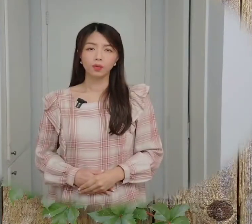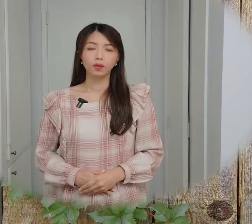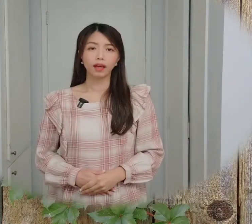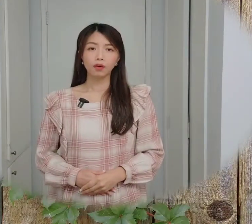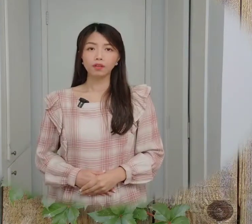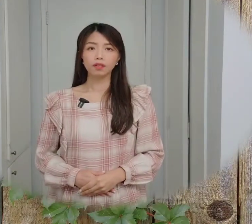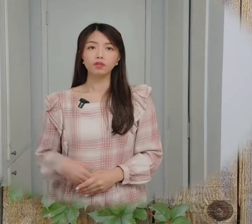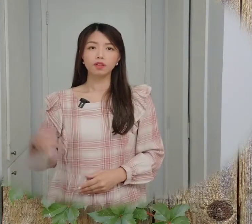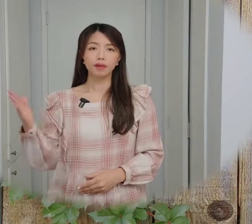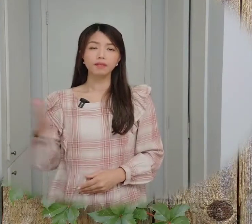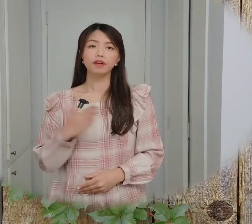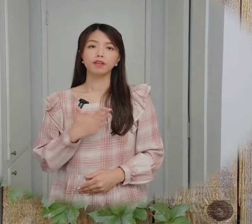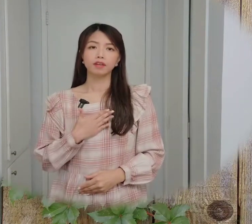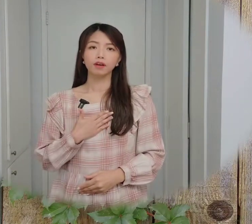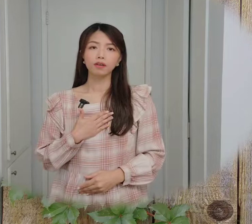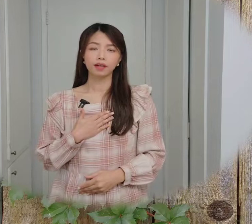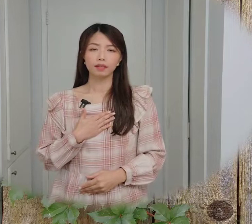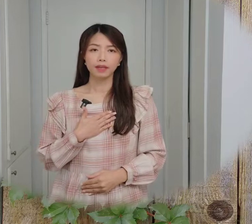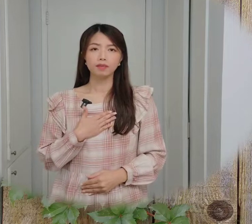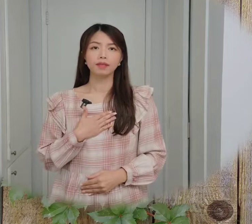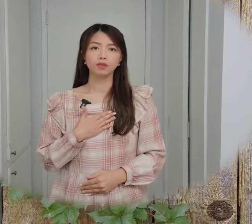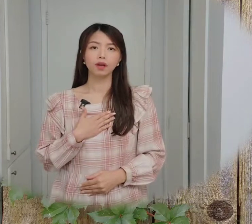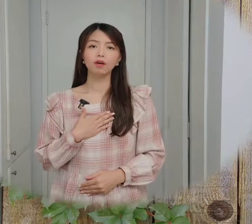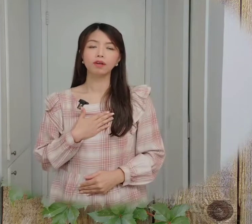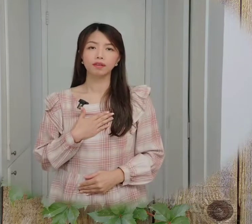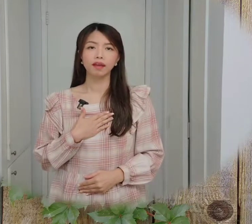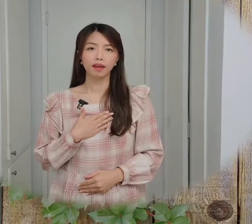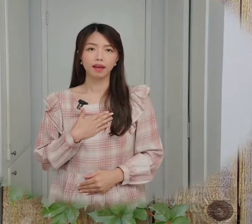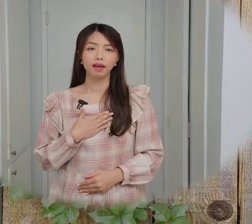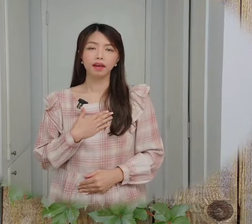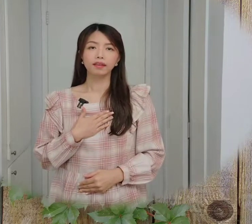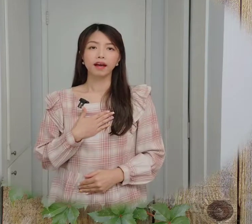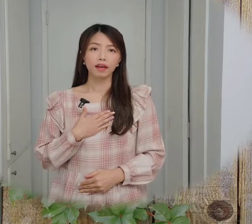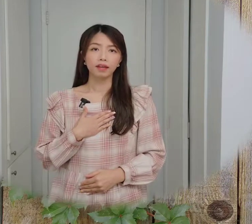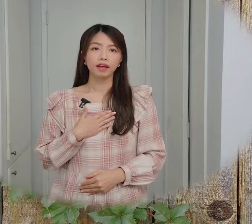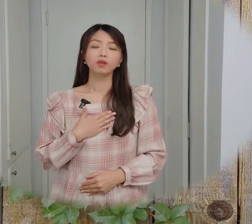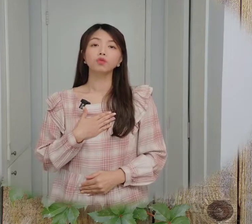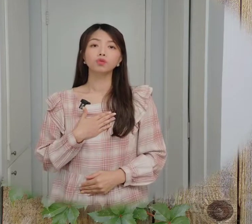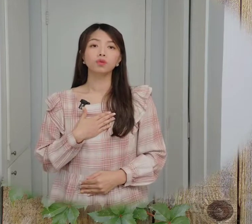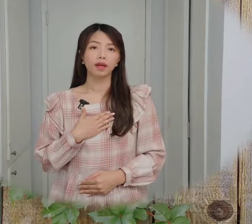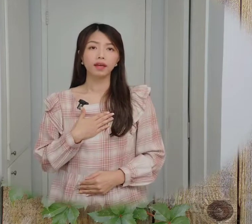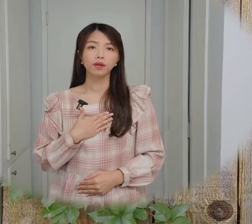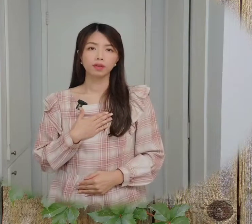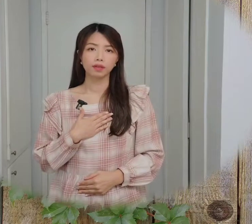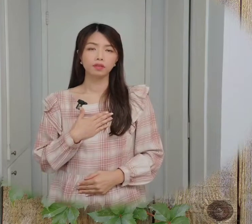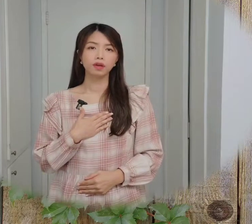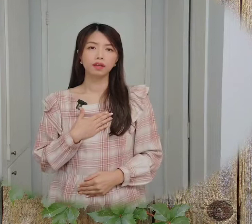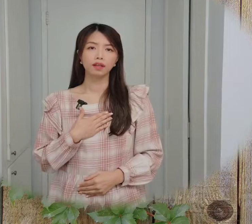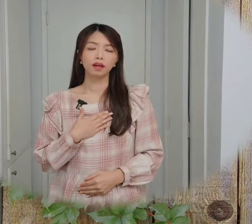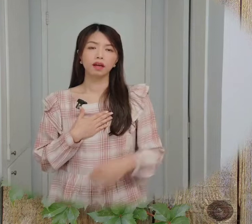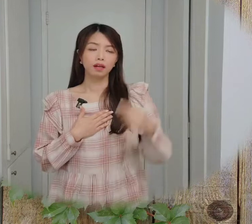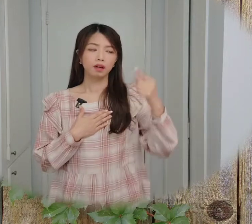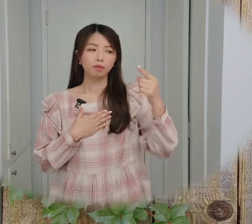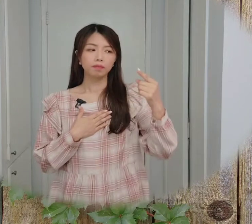주시고. 나라고 한 뜻의 수어는 말씀드렸죠. 가슴에 대시면 되고요. 내게, 나에게, 누구누구에게라고 한 뜻의